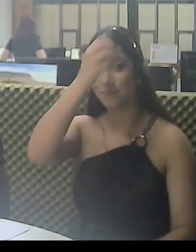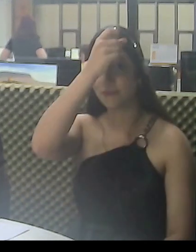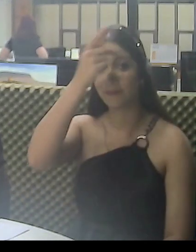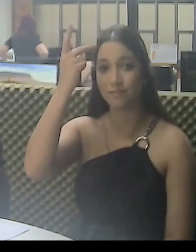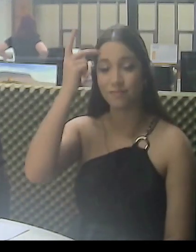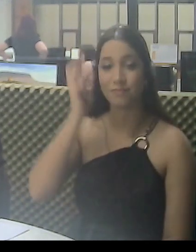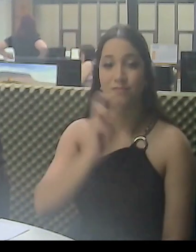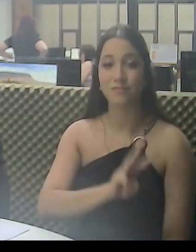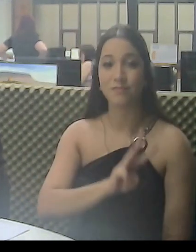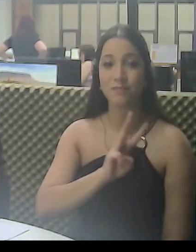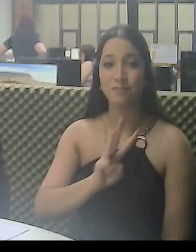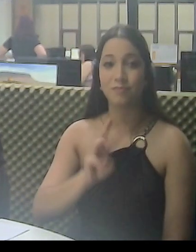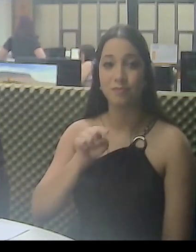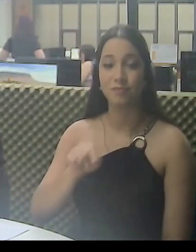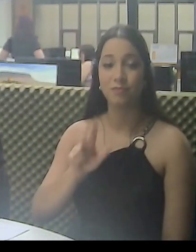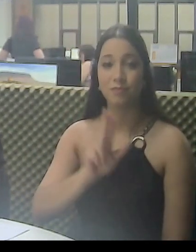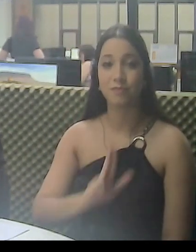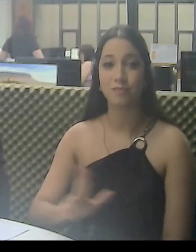no